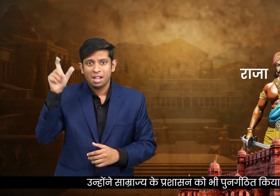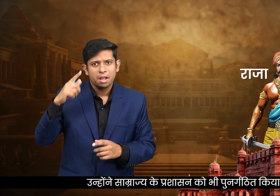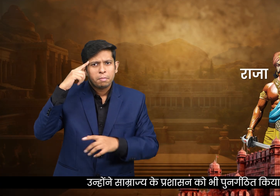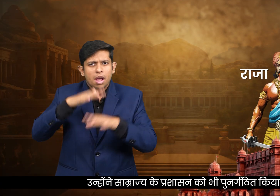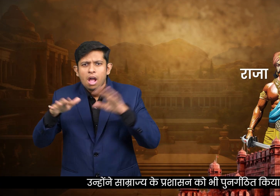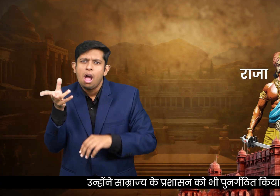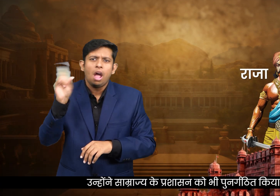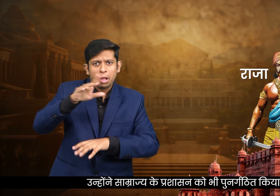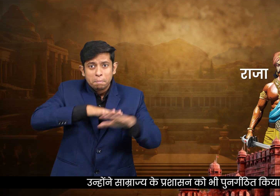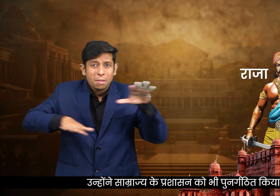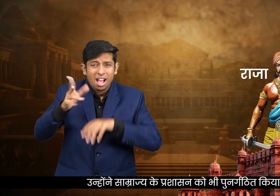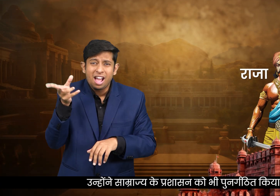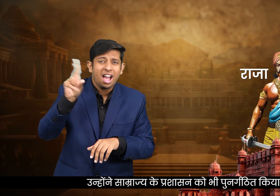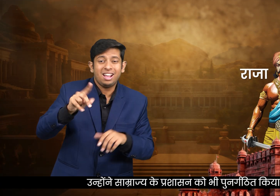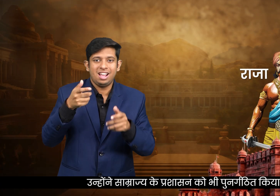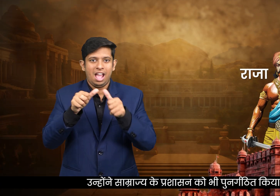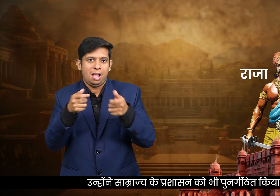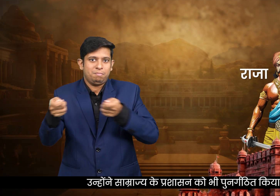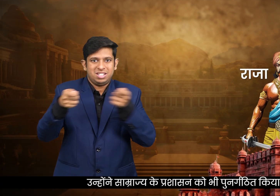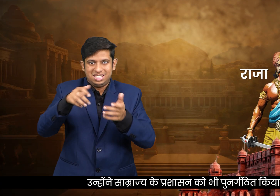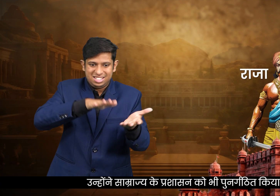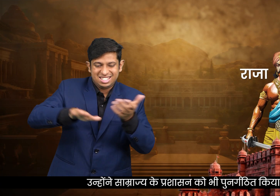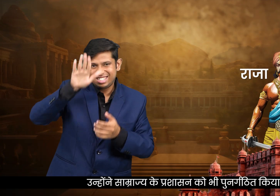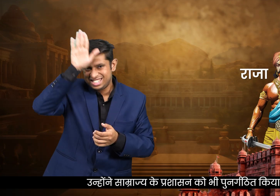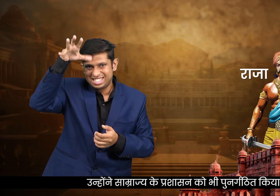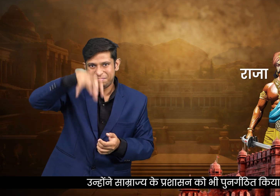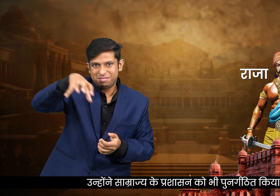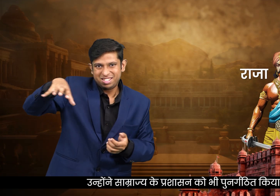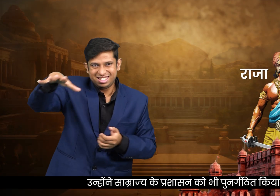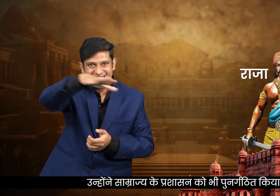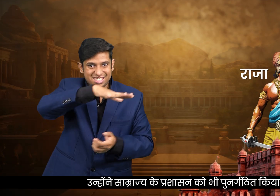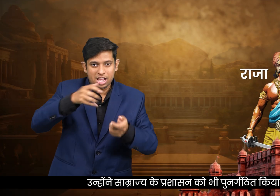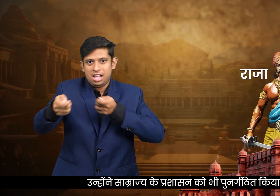उन्होंने साम्राज्य के प्रशासन को भी पुनर्गठित किया।